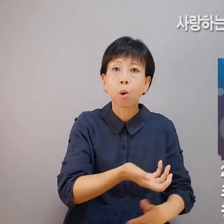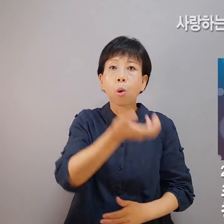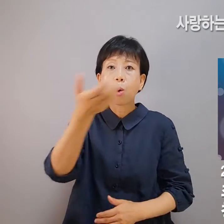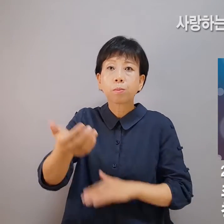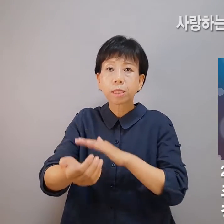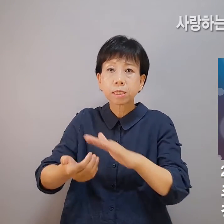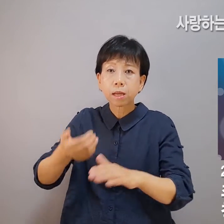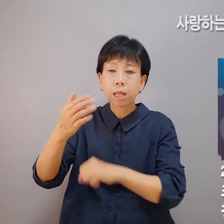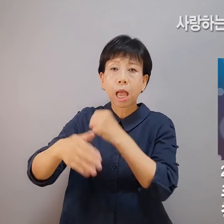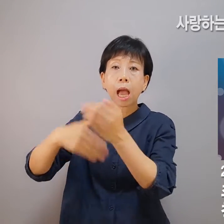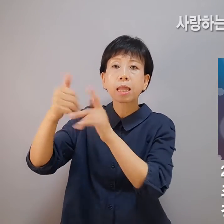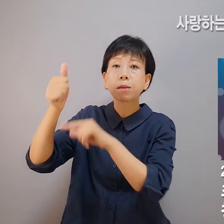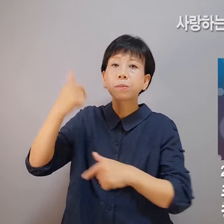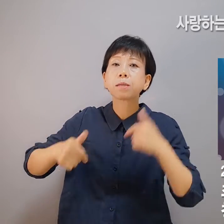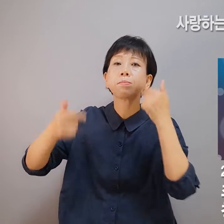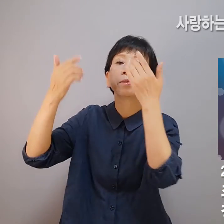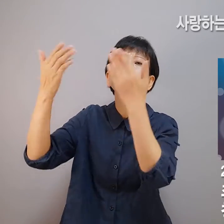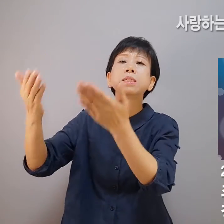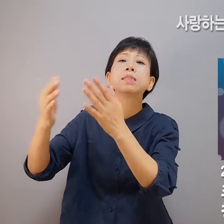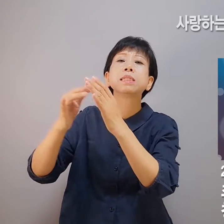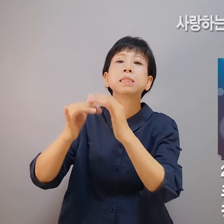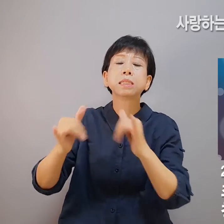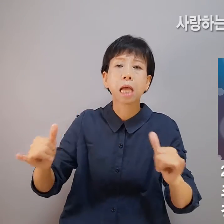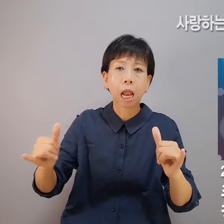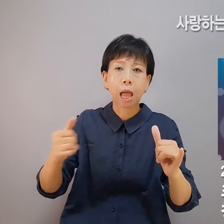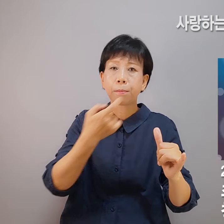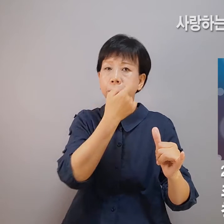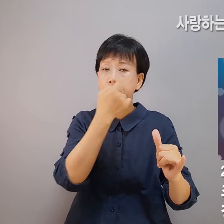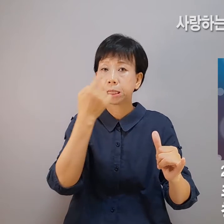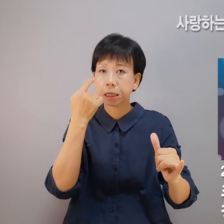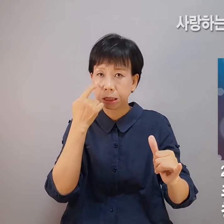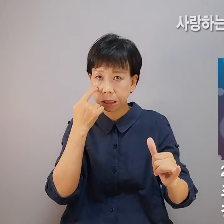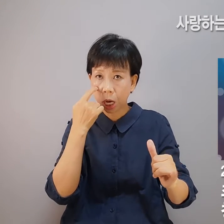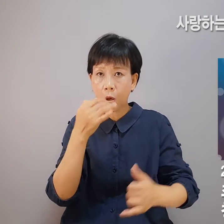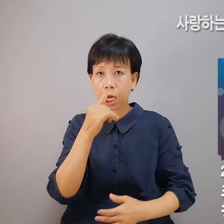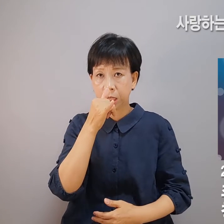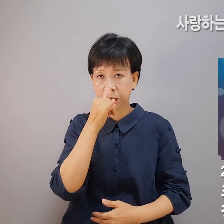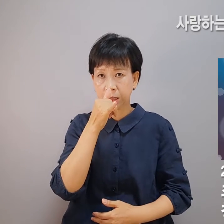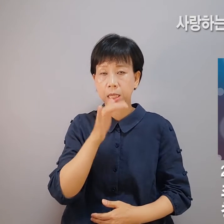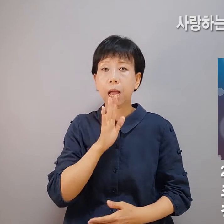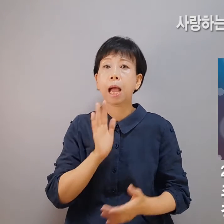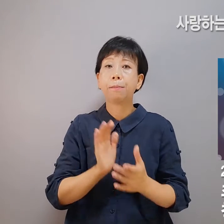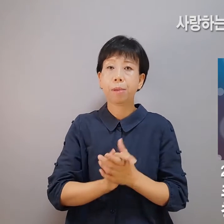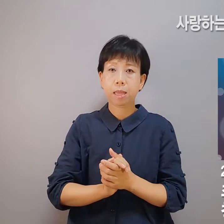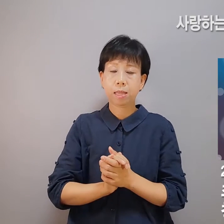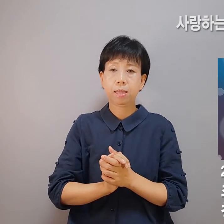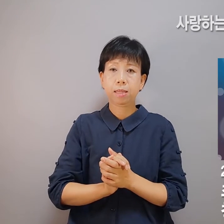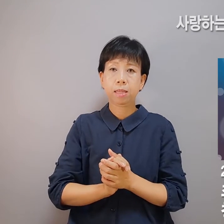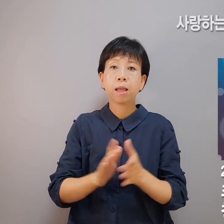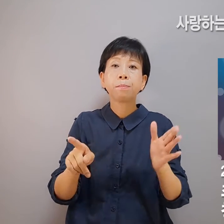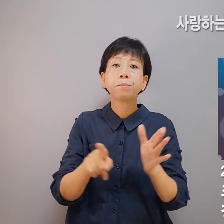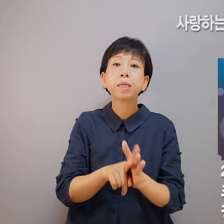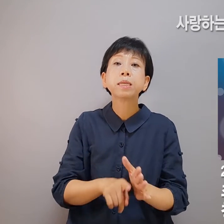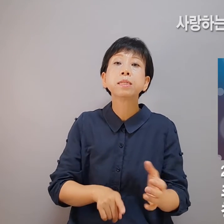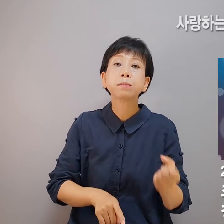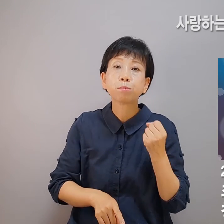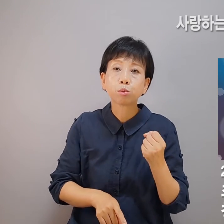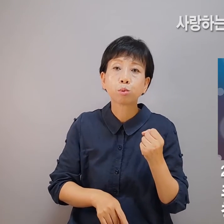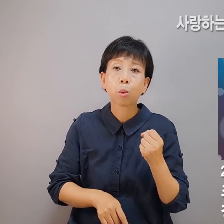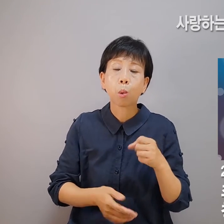전에 하나님을 기쁘시게 하는 자라 하는 증거를 받았느니라. 아멘. 믿음으로